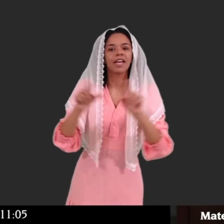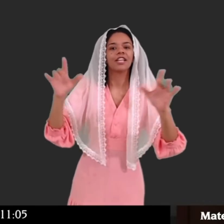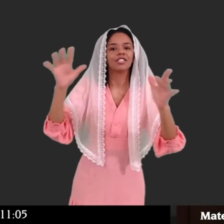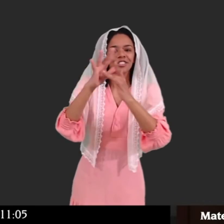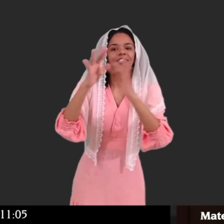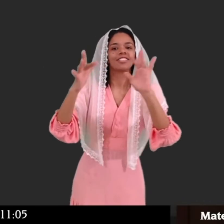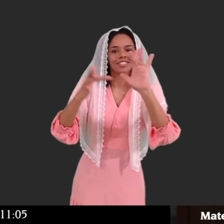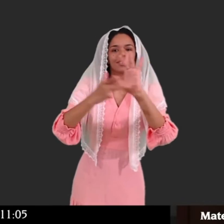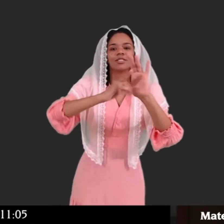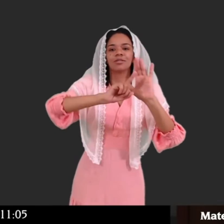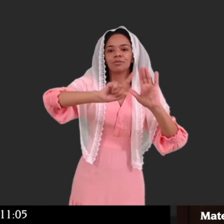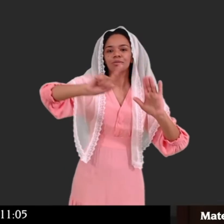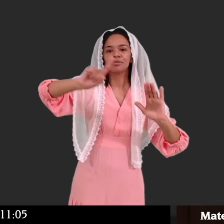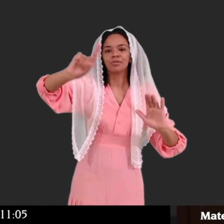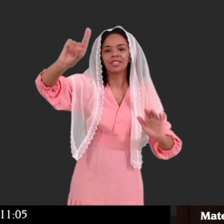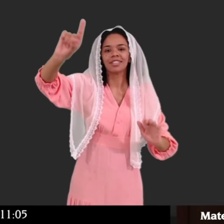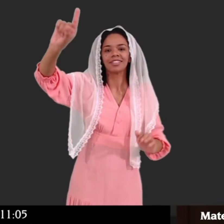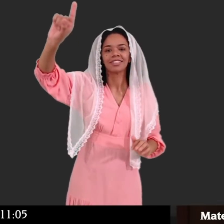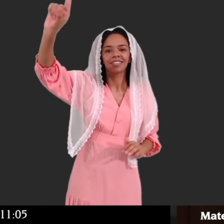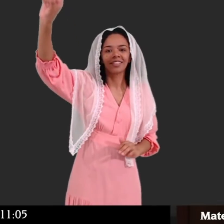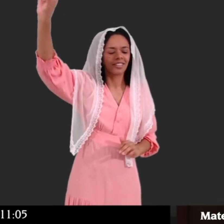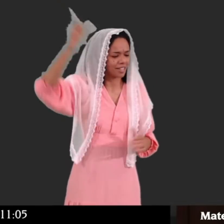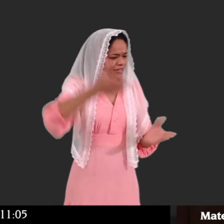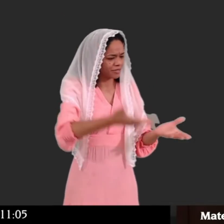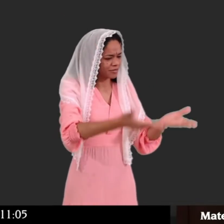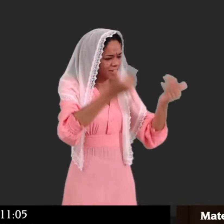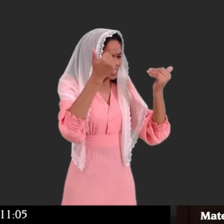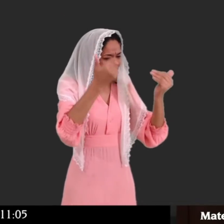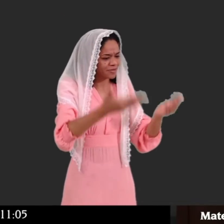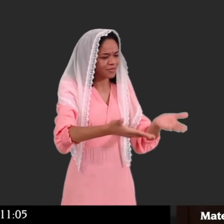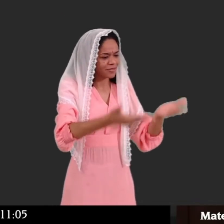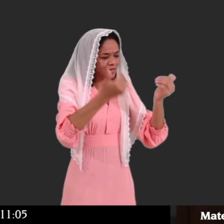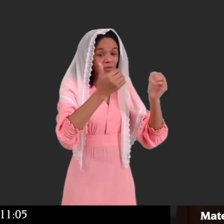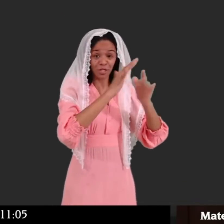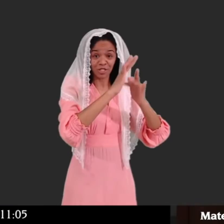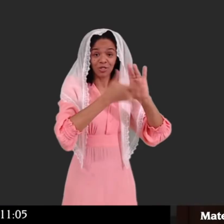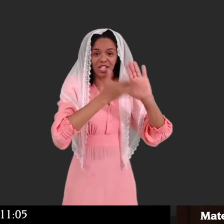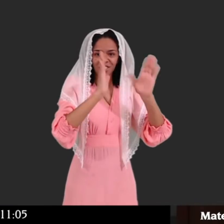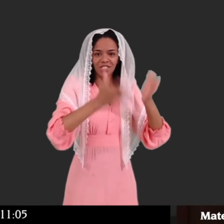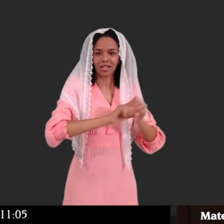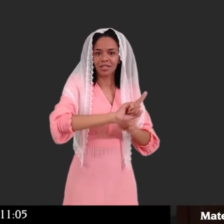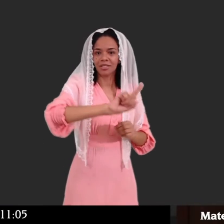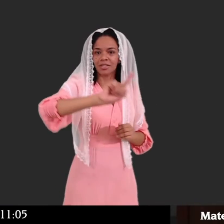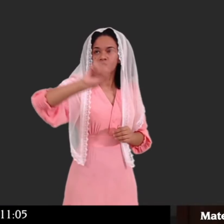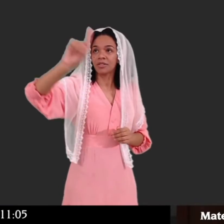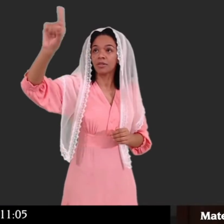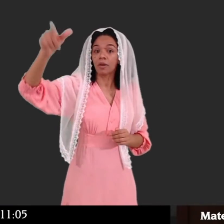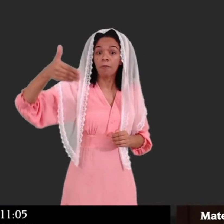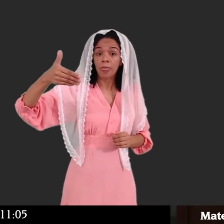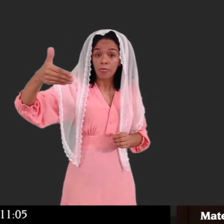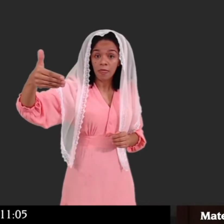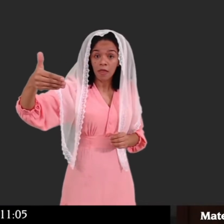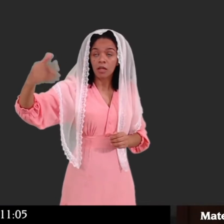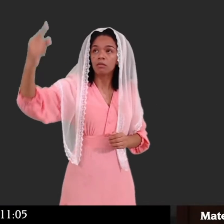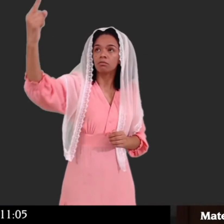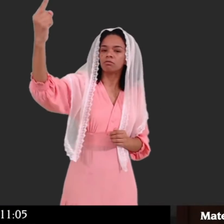ficavam olhando e não queriam ir embora. Os anjos falaram: vamos embora daqui. Esse Jesus que subiu vai descer. Ele vai voltar. Mas